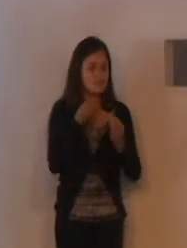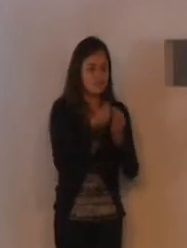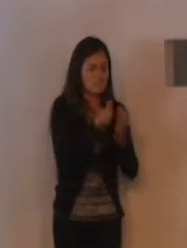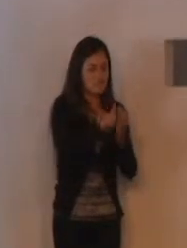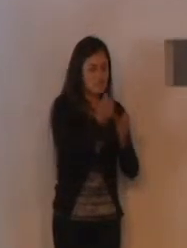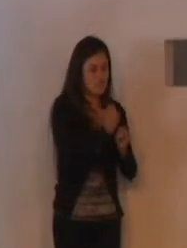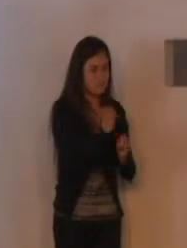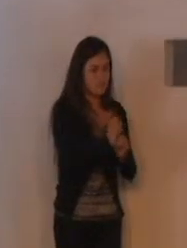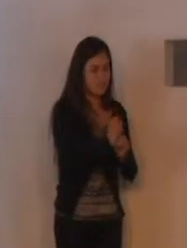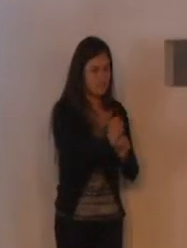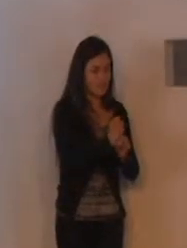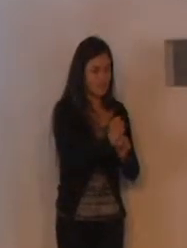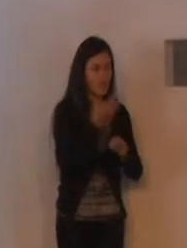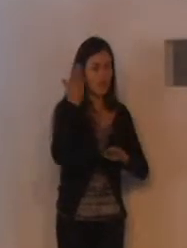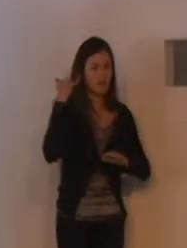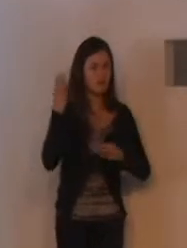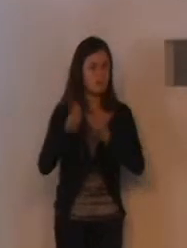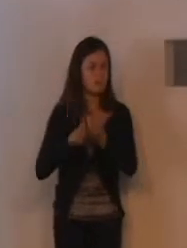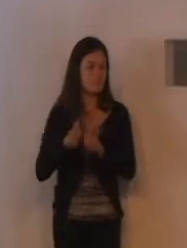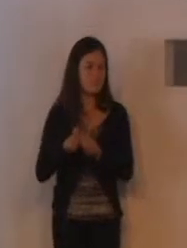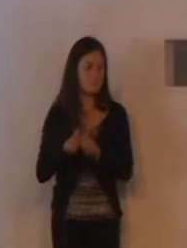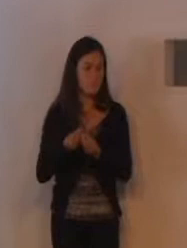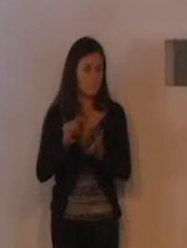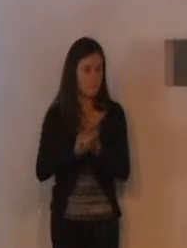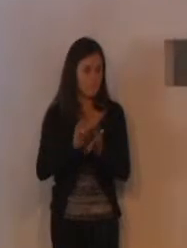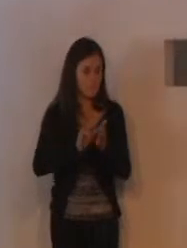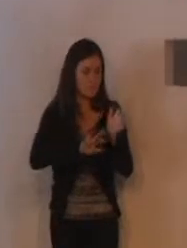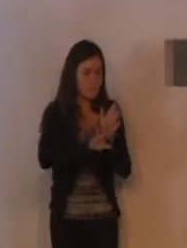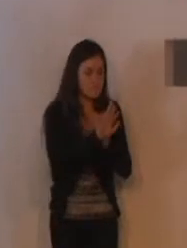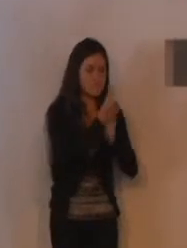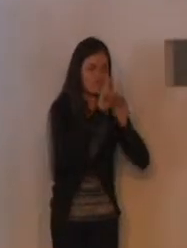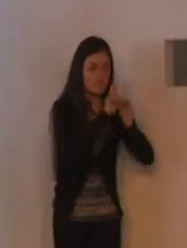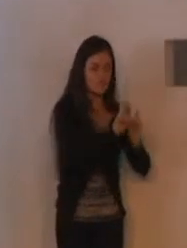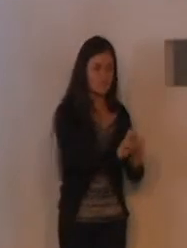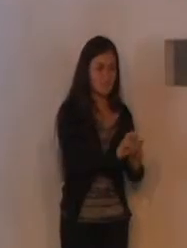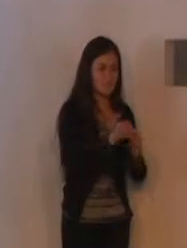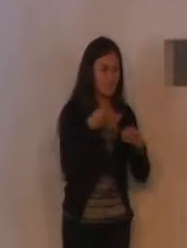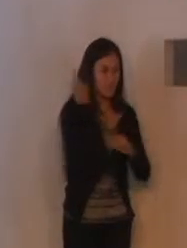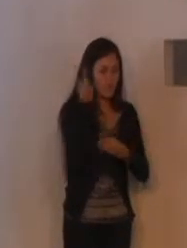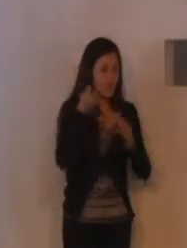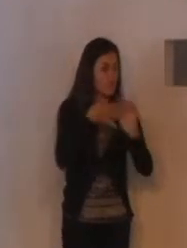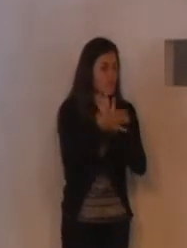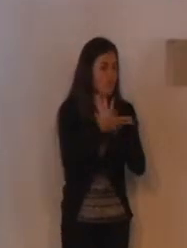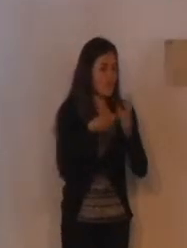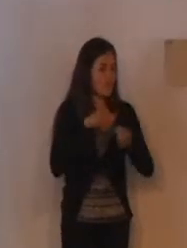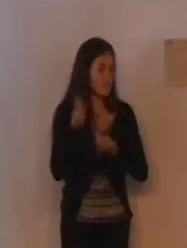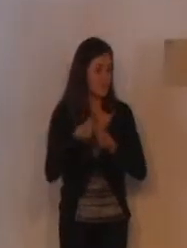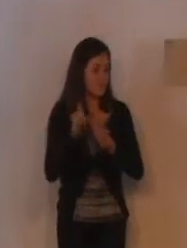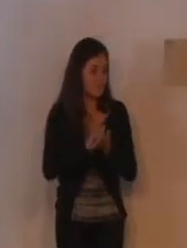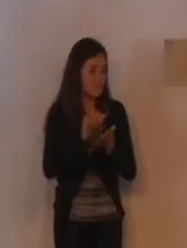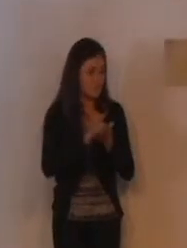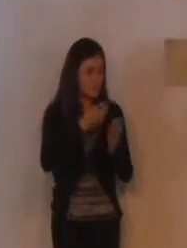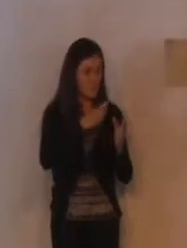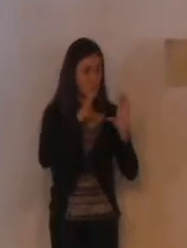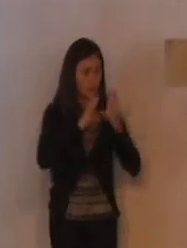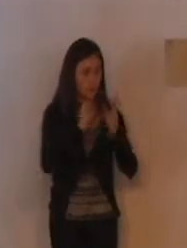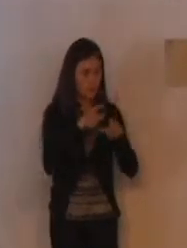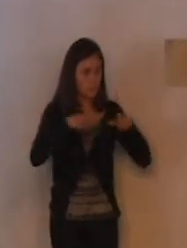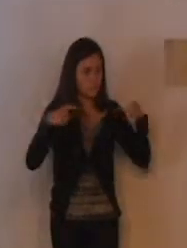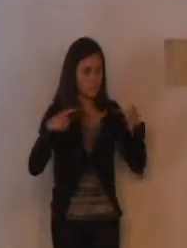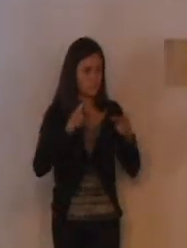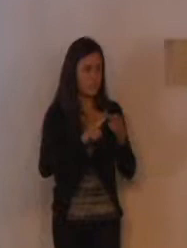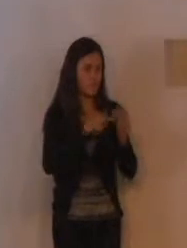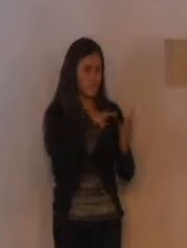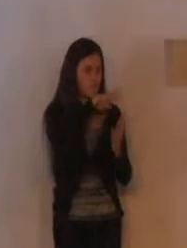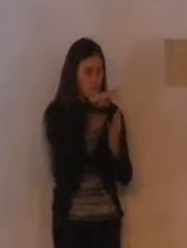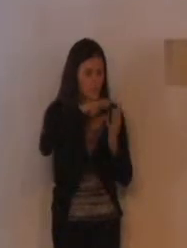a grandes rasgos en qué ha consistido, o en qué consistió, perdón, el desarrollo de la investigación entre las huellas de la comunicación orientativa y